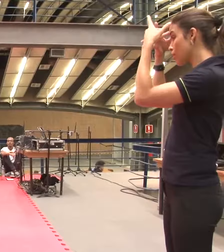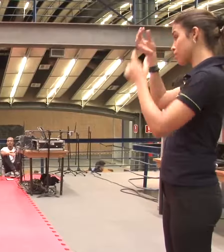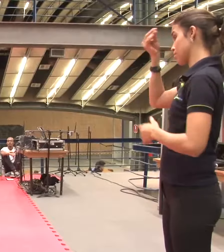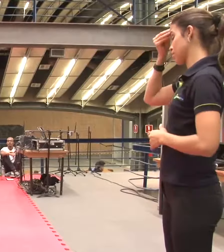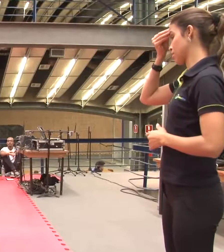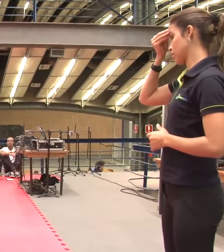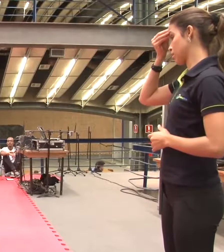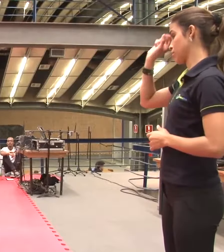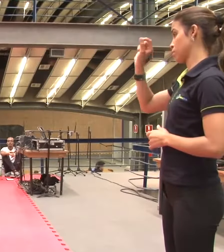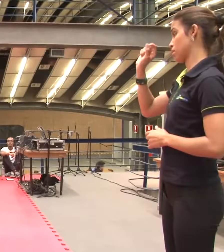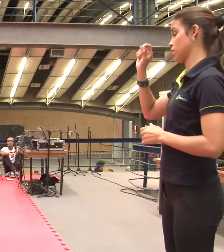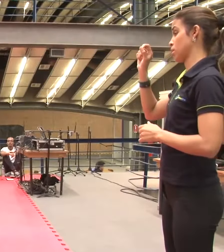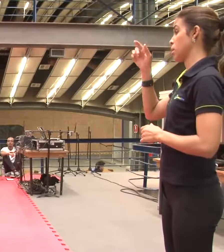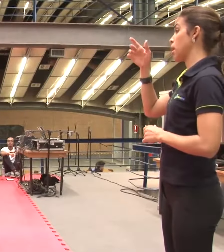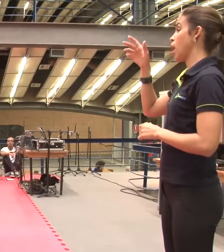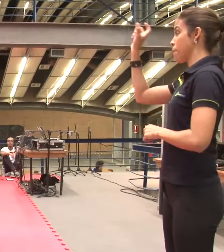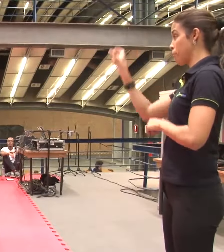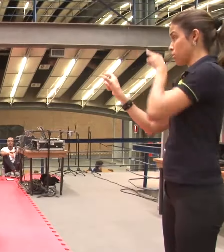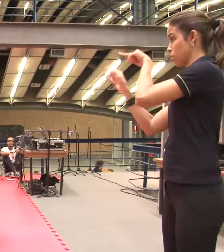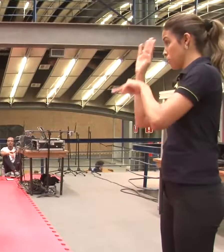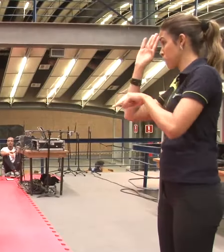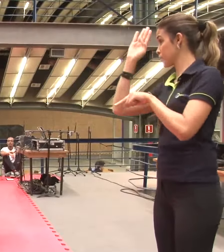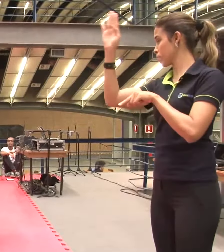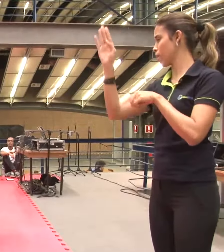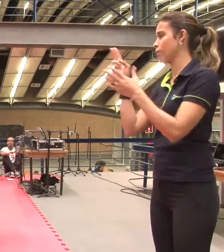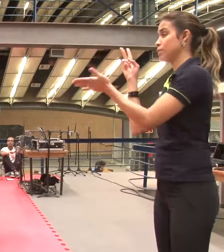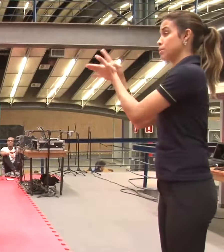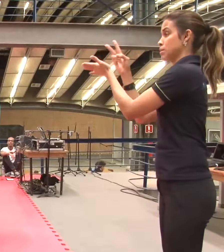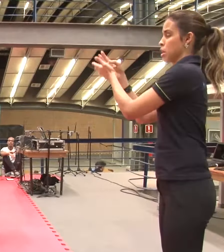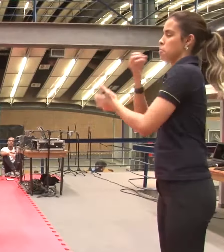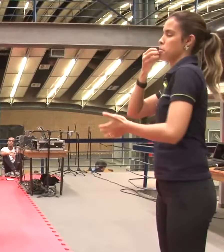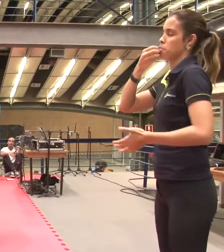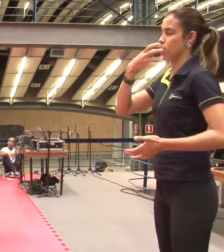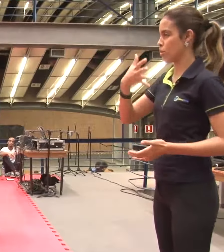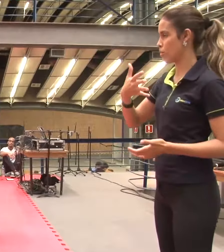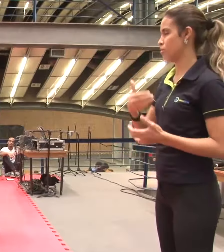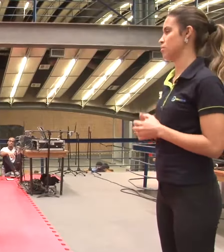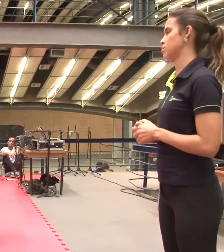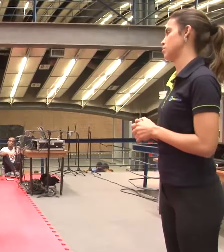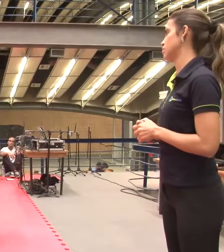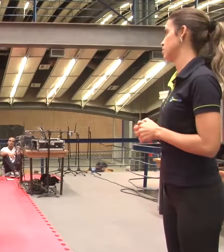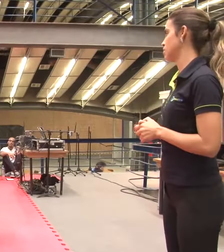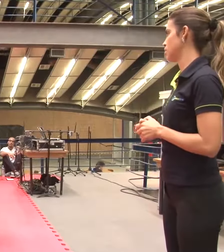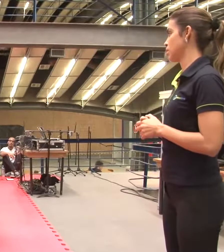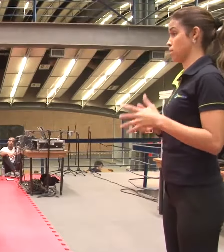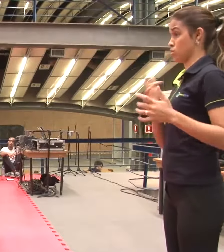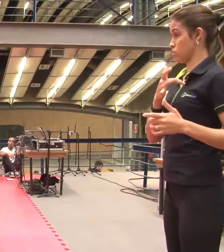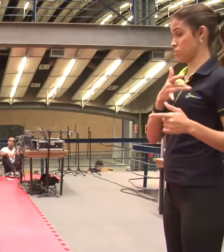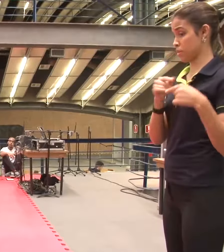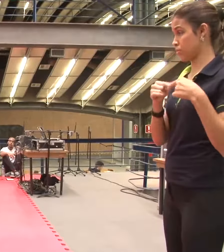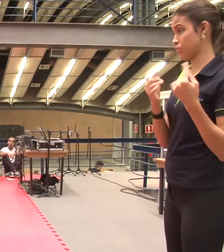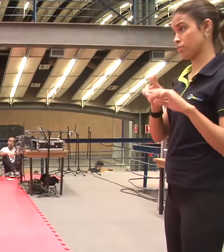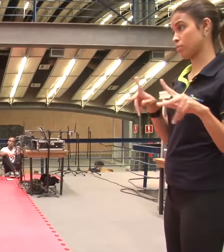gente, né, que o protagonista ele é sempre o bonzinho. E no romance não é